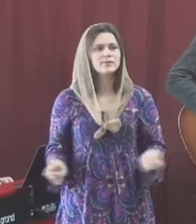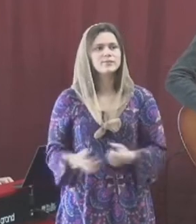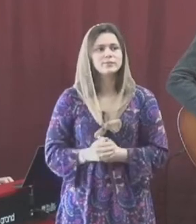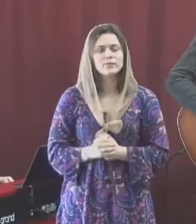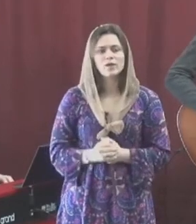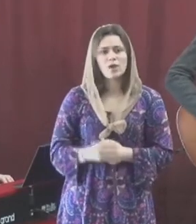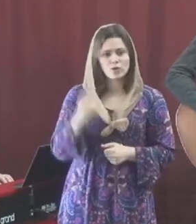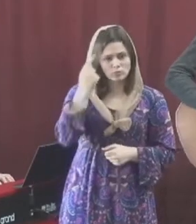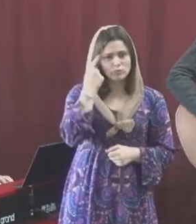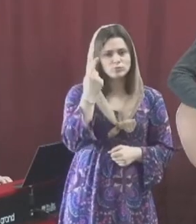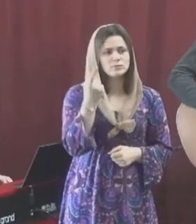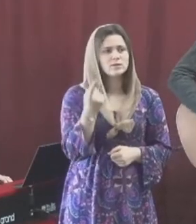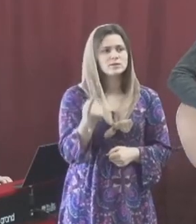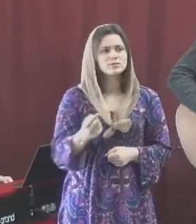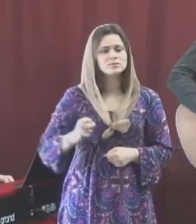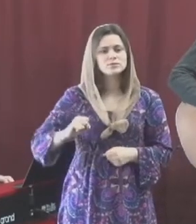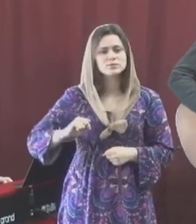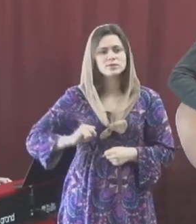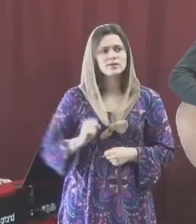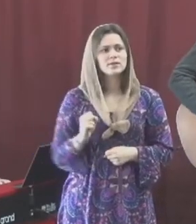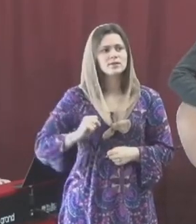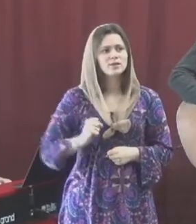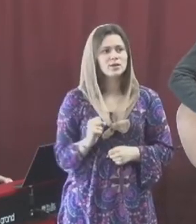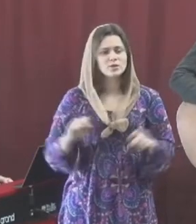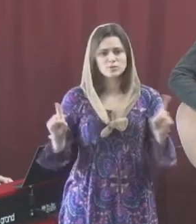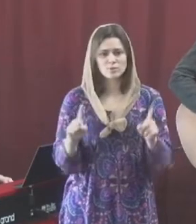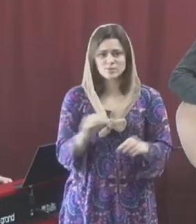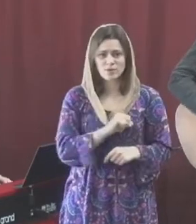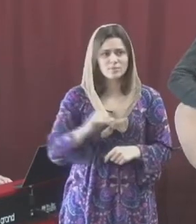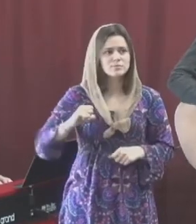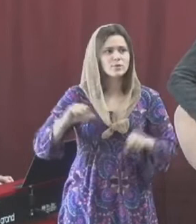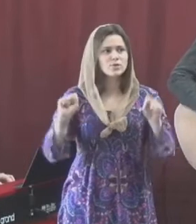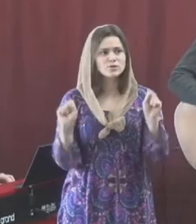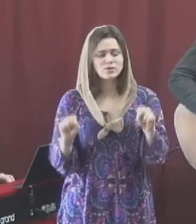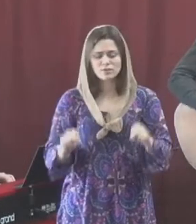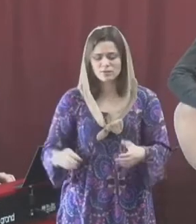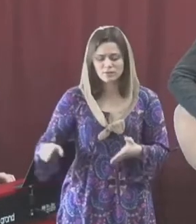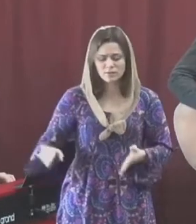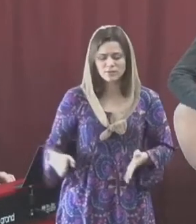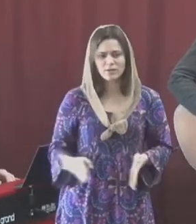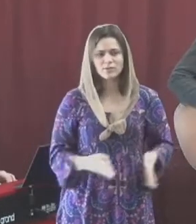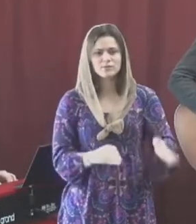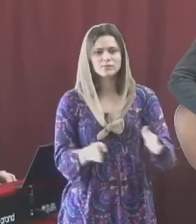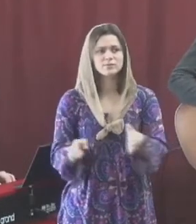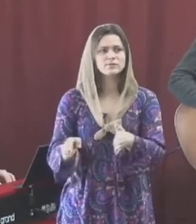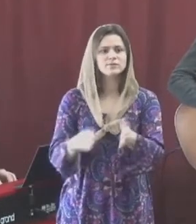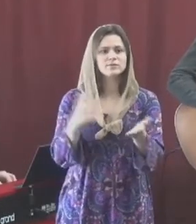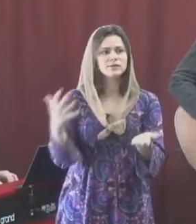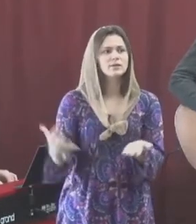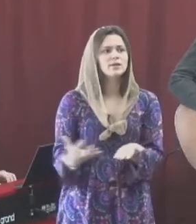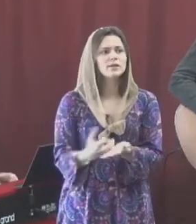блукав. Думаєш, друже, що сам зможеш дорогу знайти,